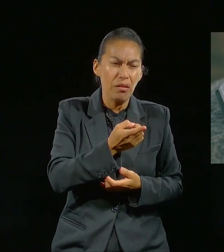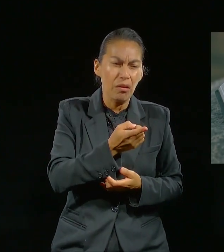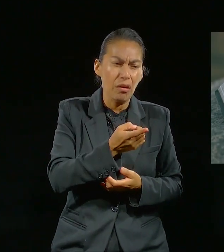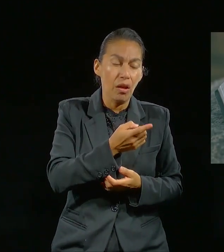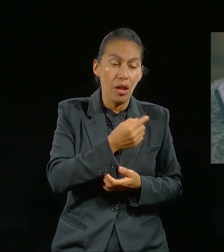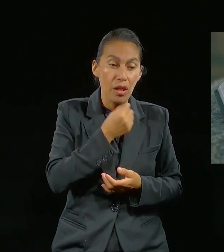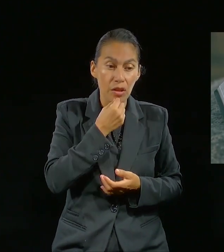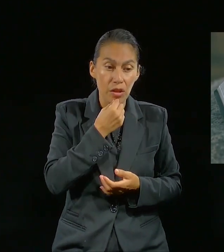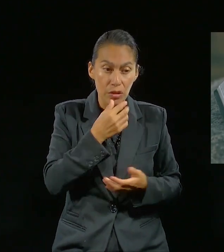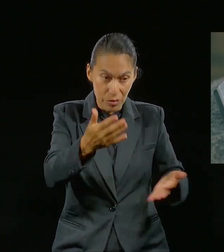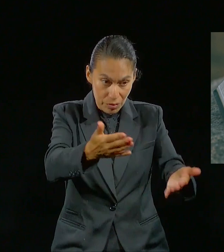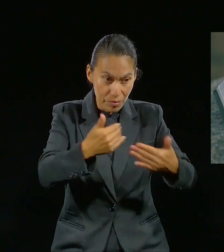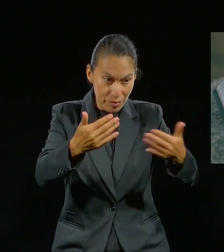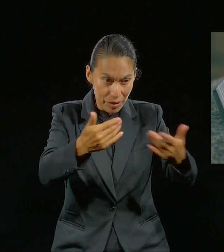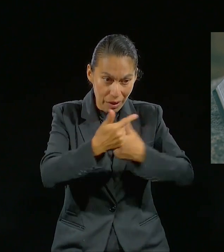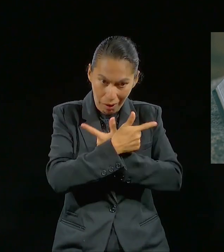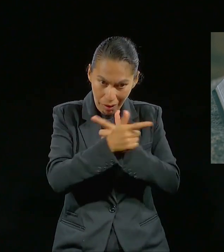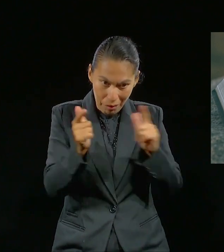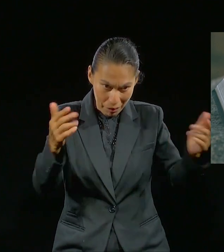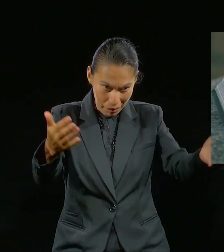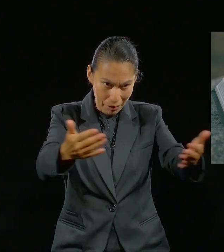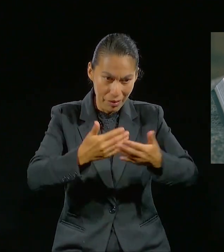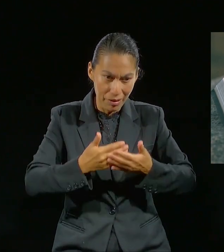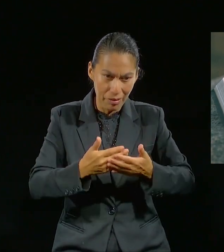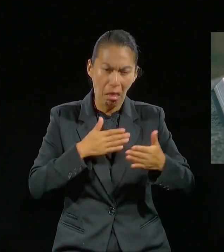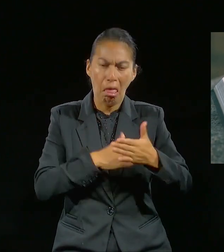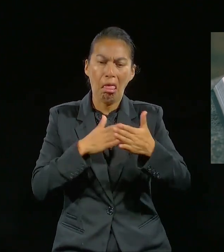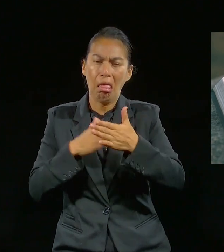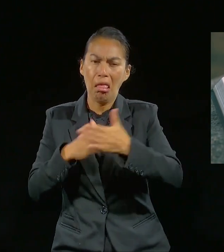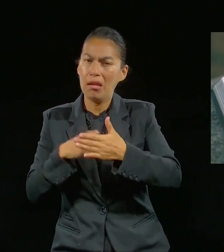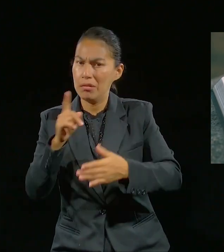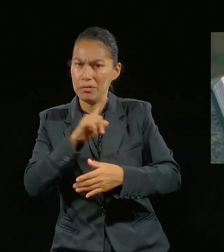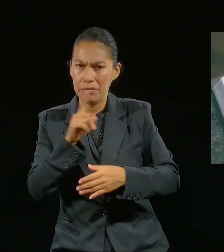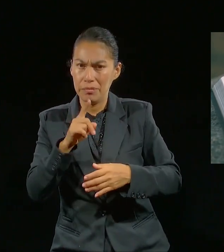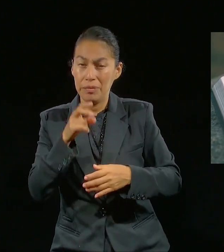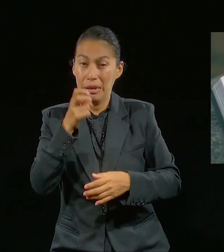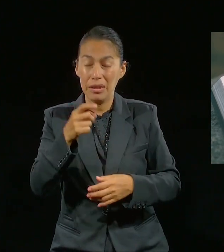venir a mí y no se los impidáis, ahí queda